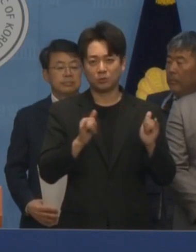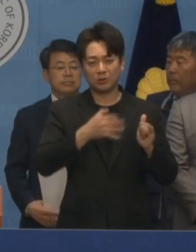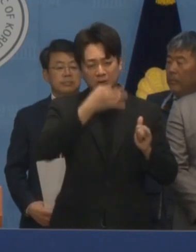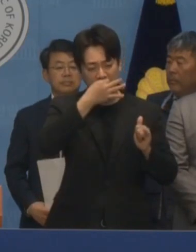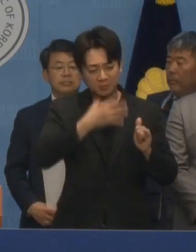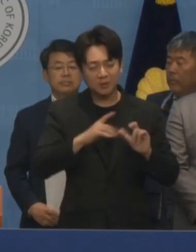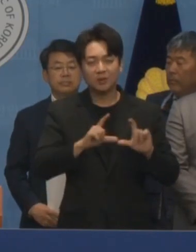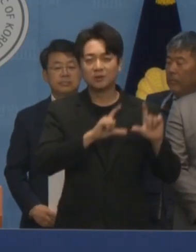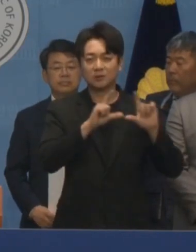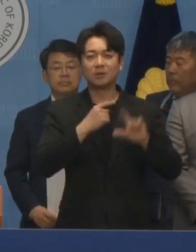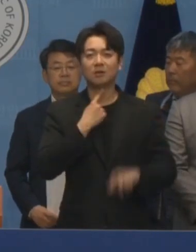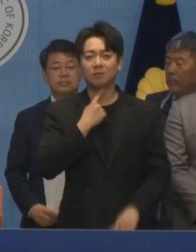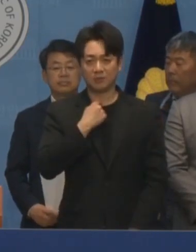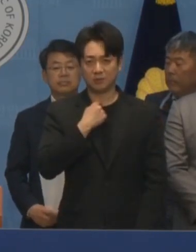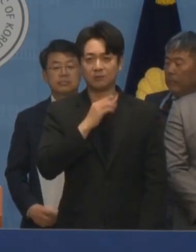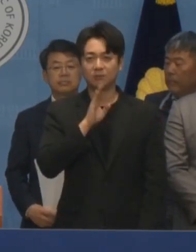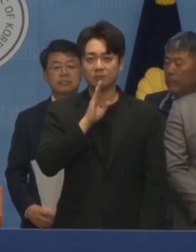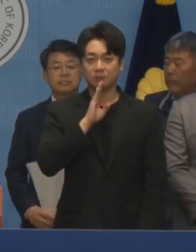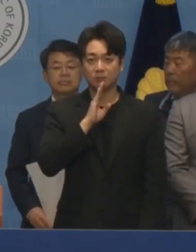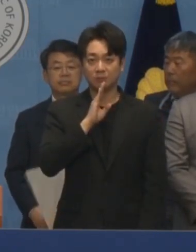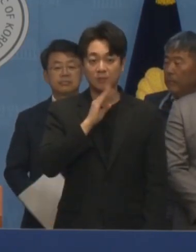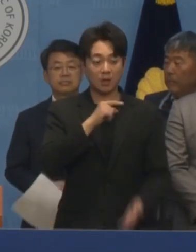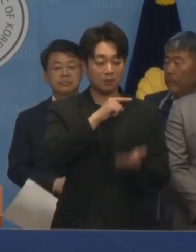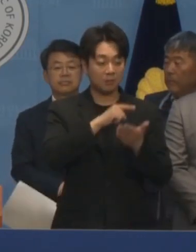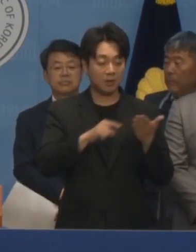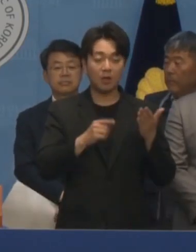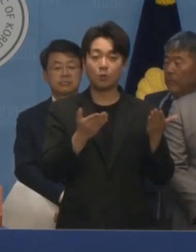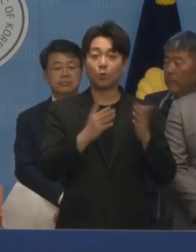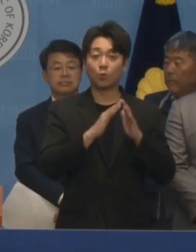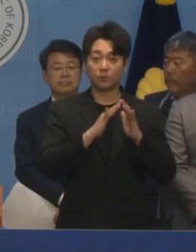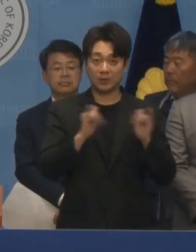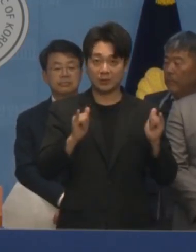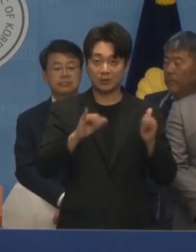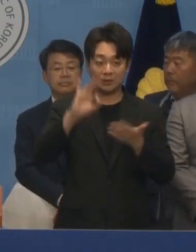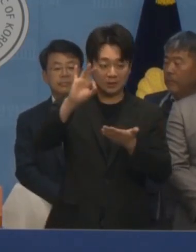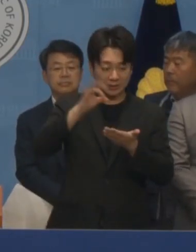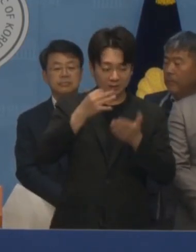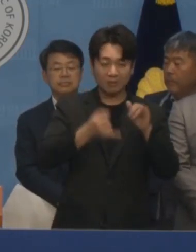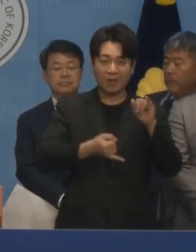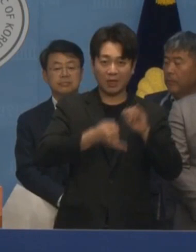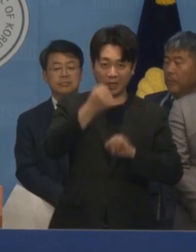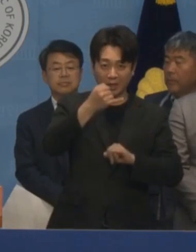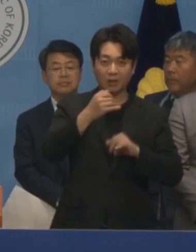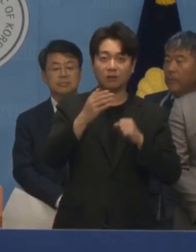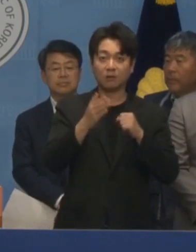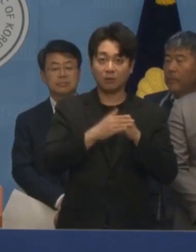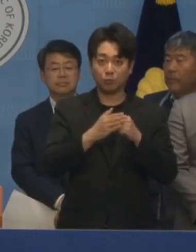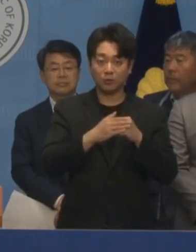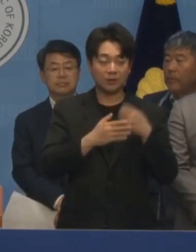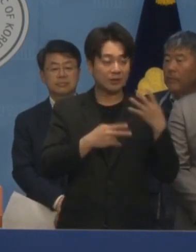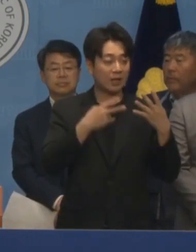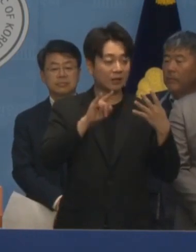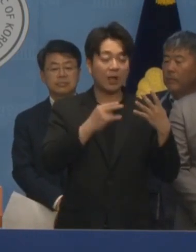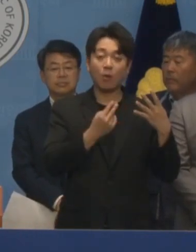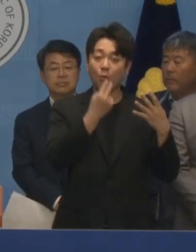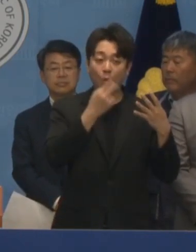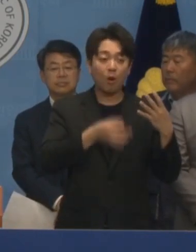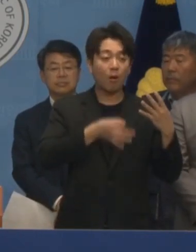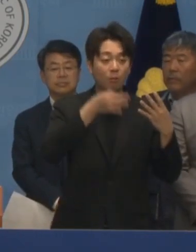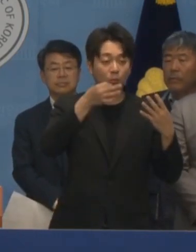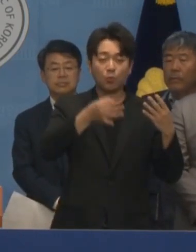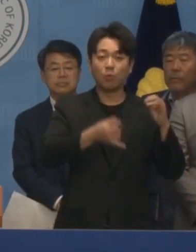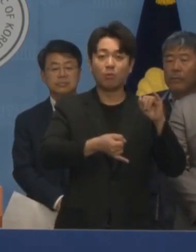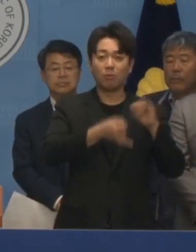살고 계시는지요. 피해 노동자들은 임금 체불로 인해서 4대 보험도 체납되고